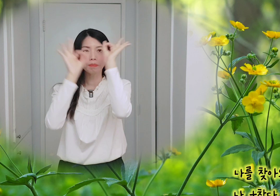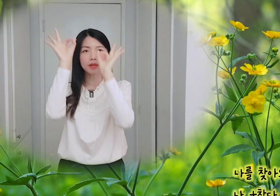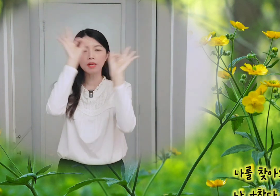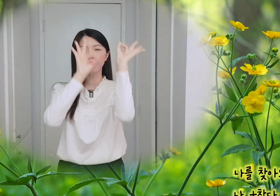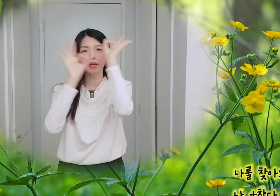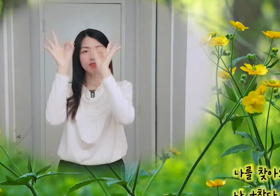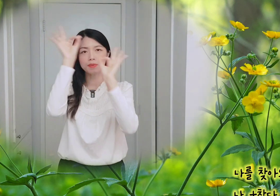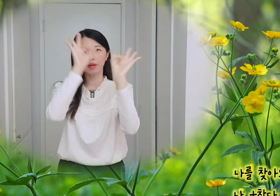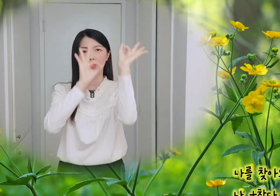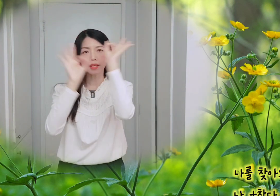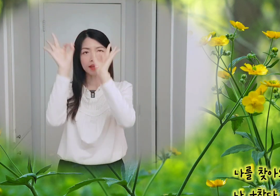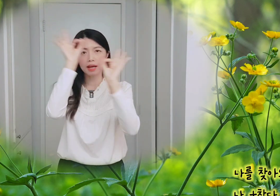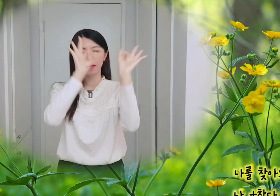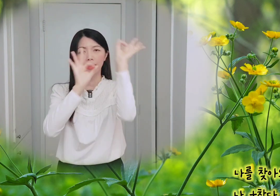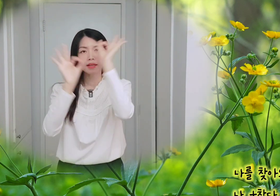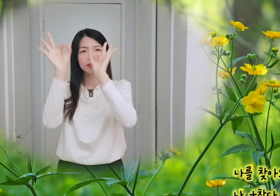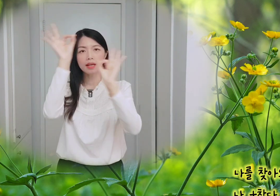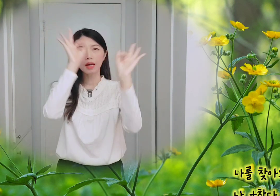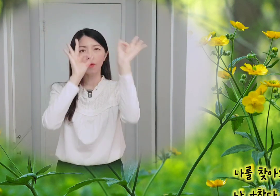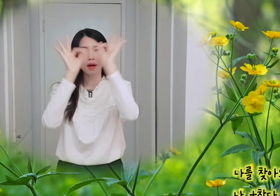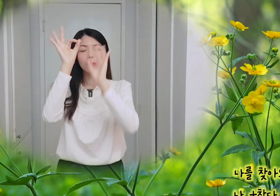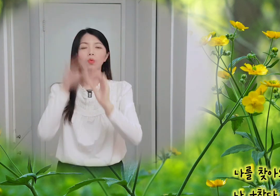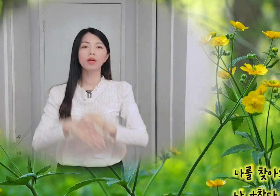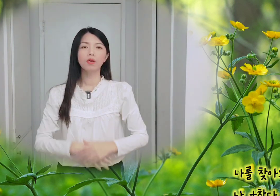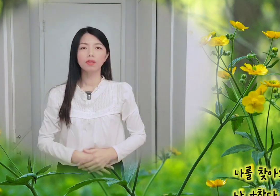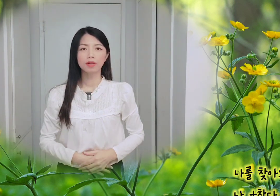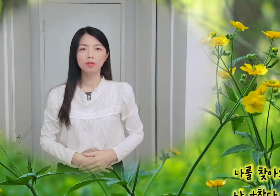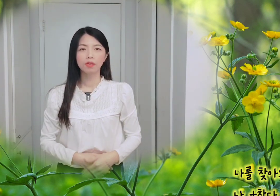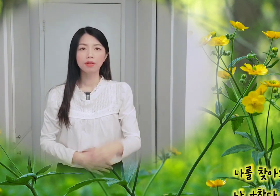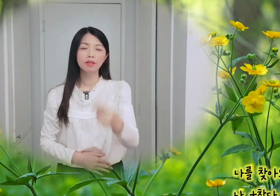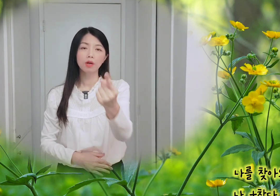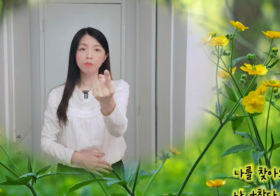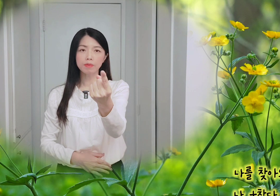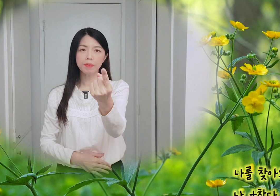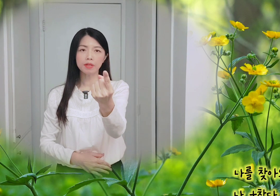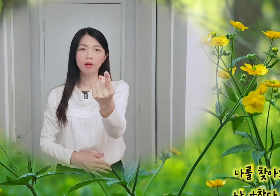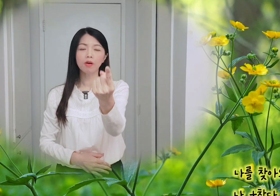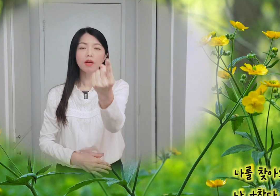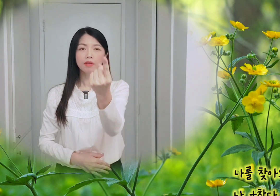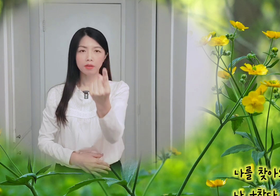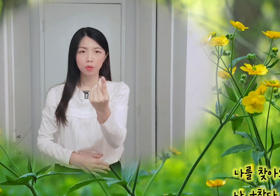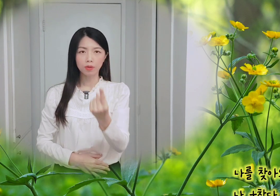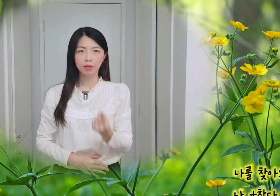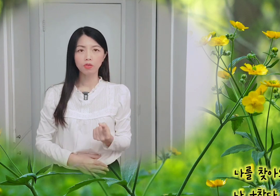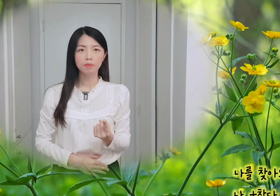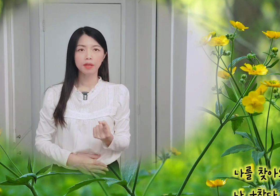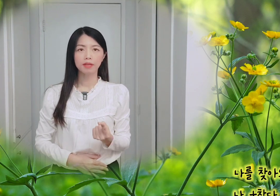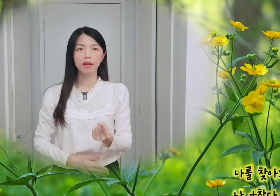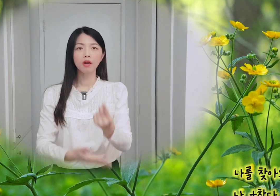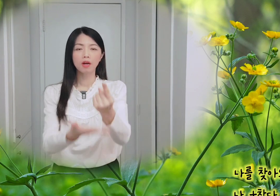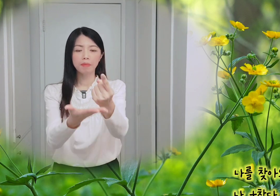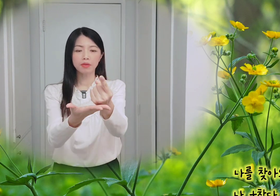눈앞에서 빙글빙글 해주시면 돼요. 찾다. 찾아와. 오다라고 한 뜻의 수어는 검지만 피셔서 내 쪽으로